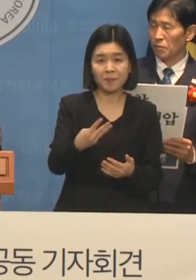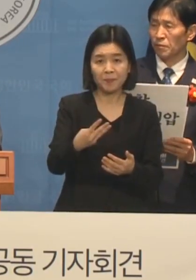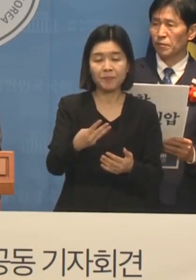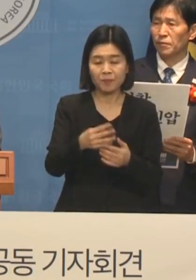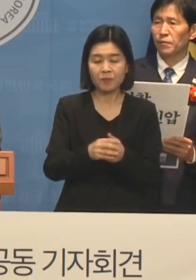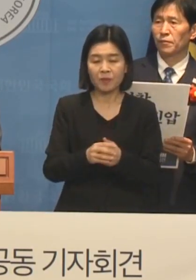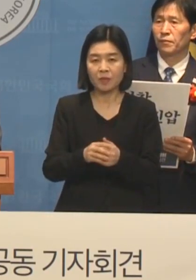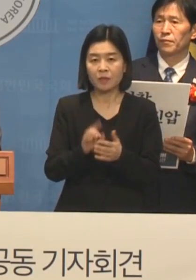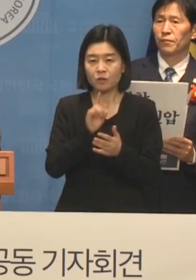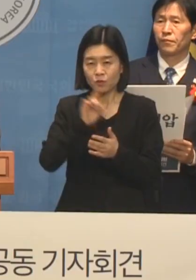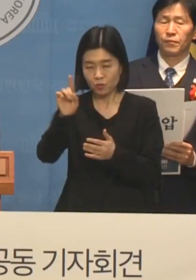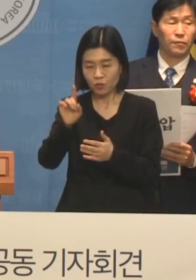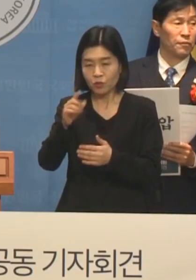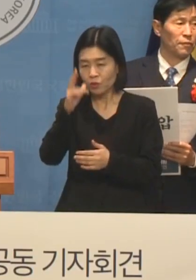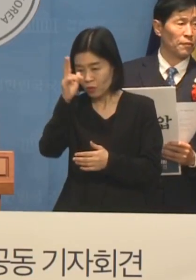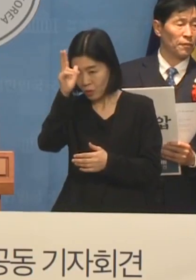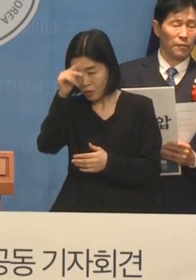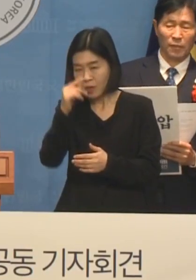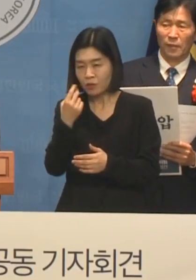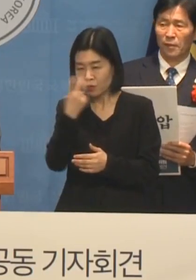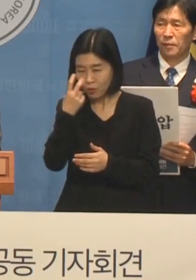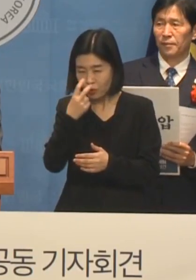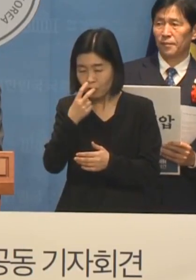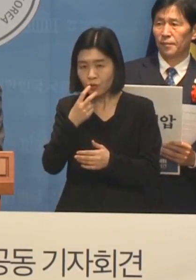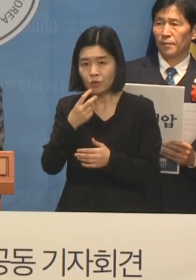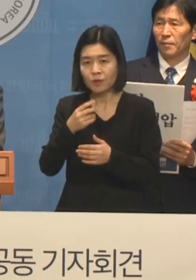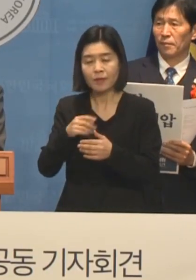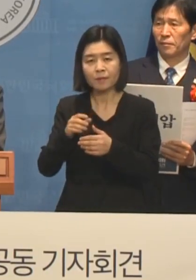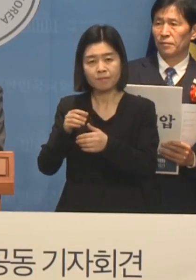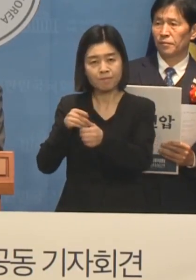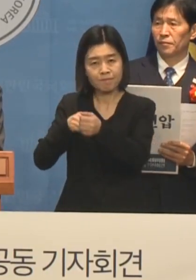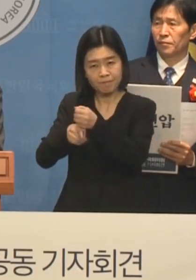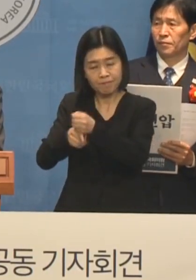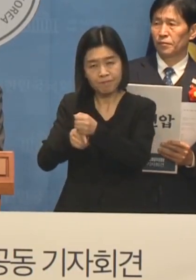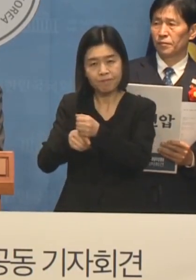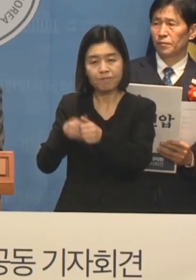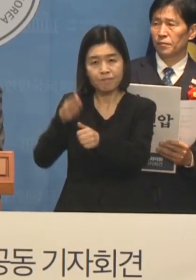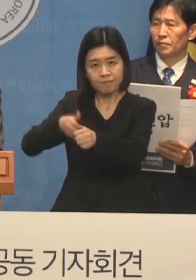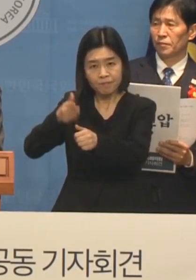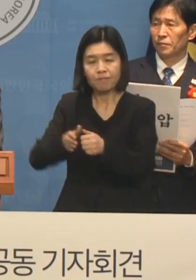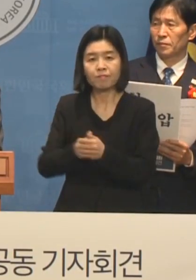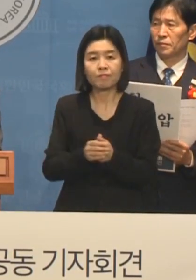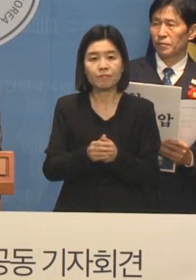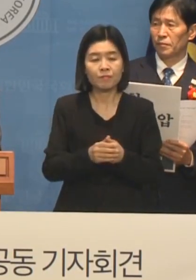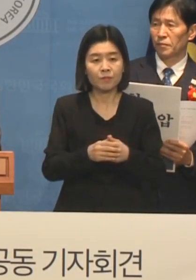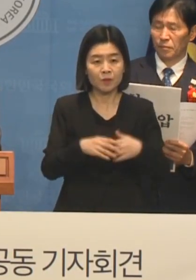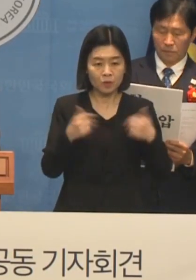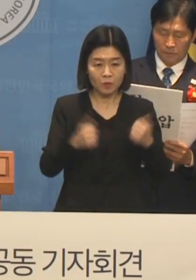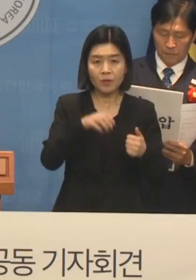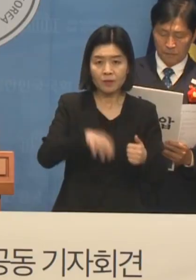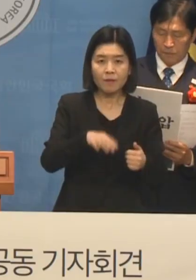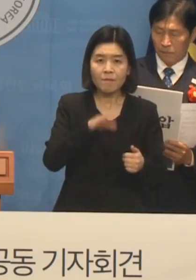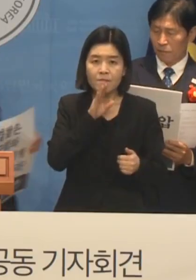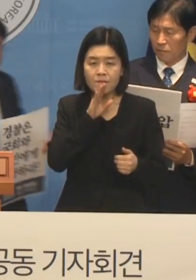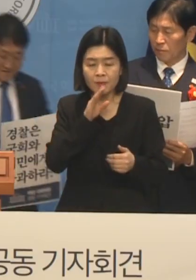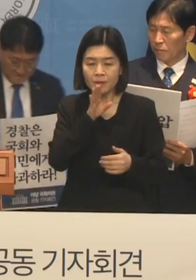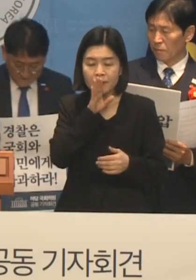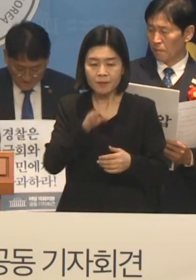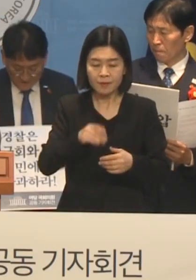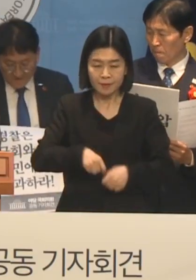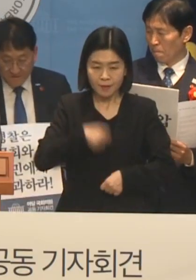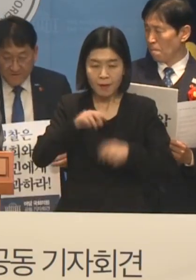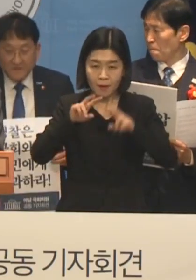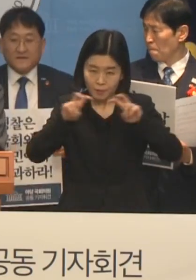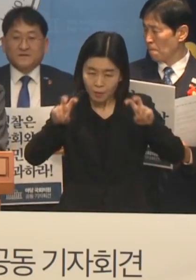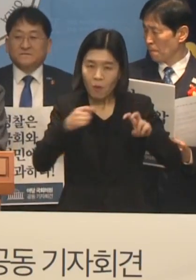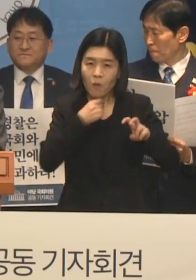수사를 촉구했습니다. 국회는 끝까지 경찰에 대해 책임을 묻고 사건의 진상규명과 책임자를 처벌하도록